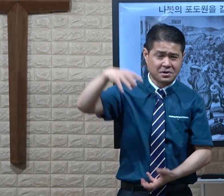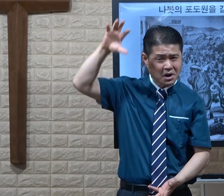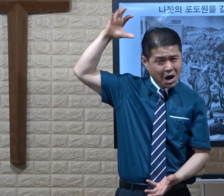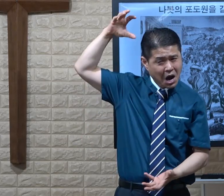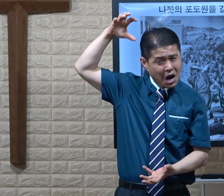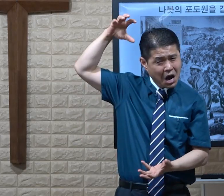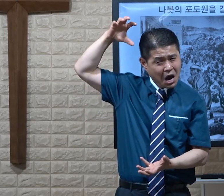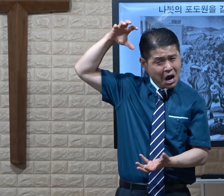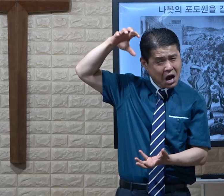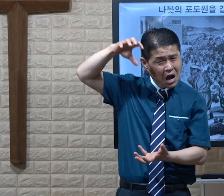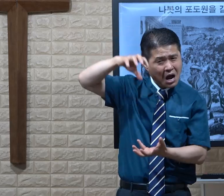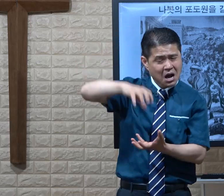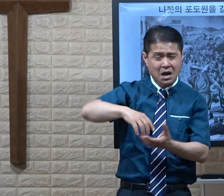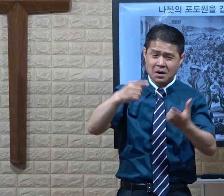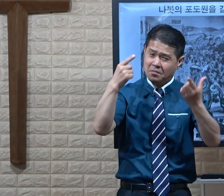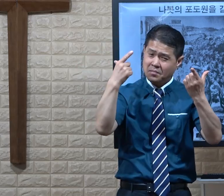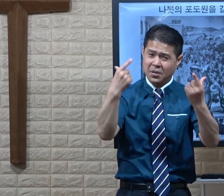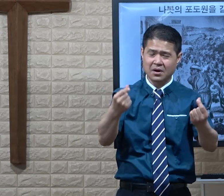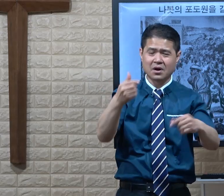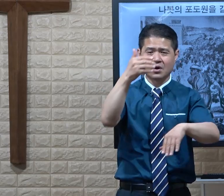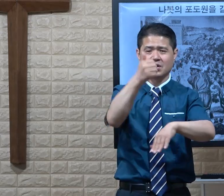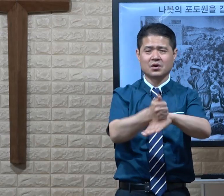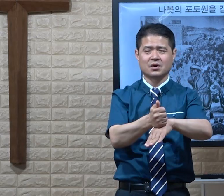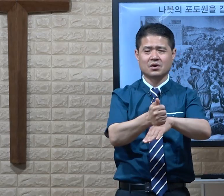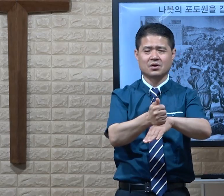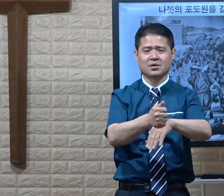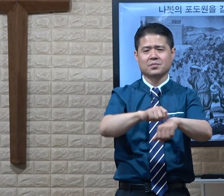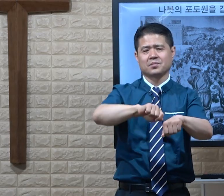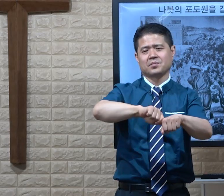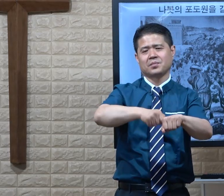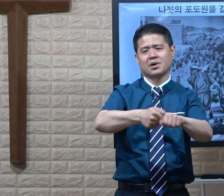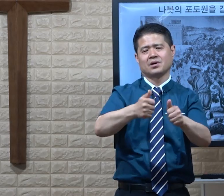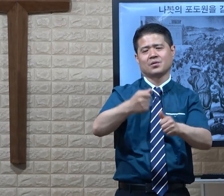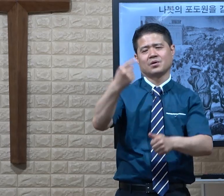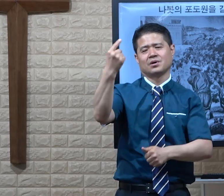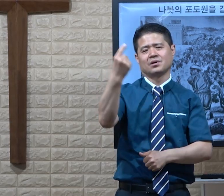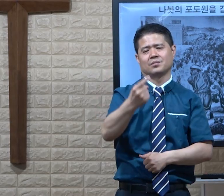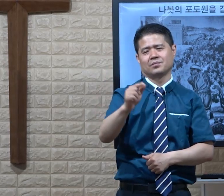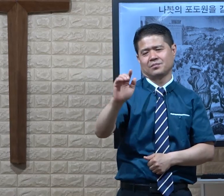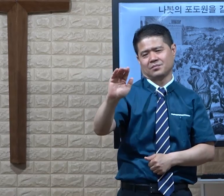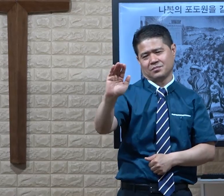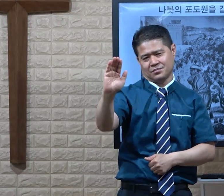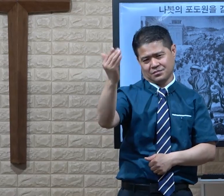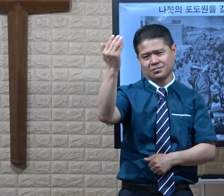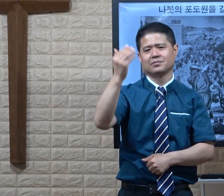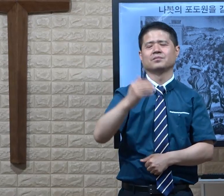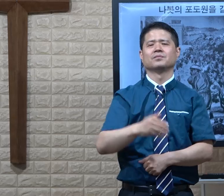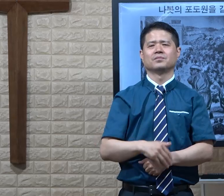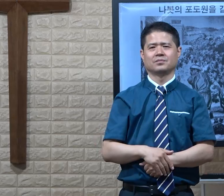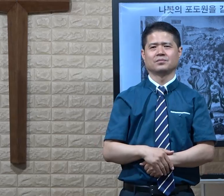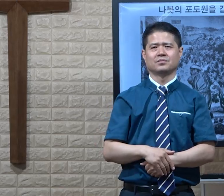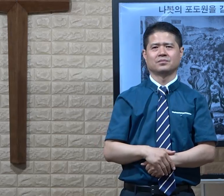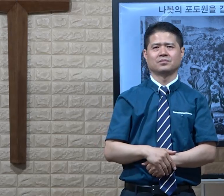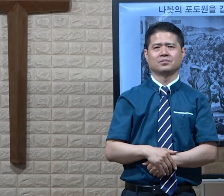멸시하면서 여러 번 지키지 않는 것, 그런 것들을 합쳐서 결국 마지막에 심판을 받았다는 것입니다.